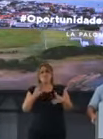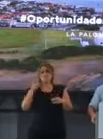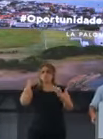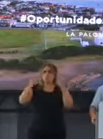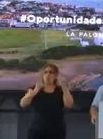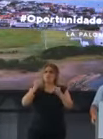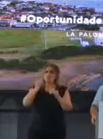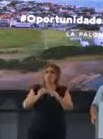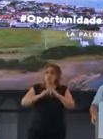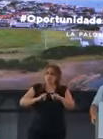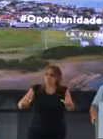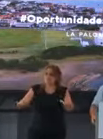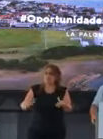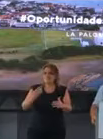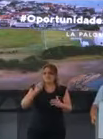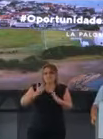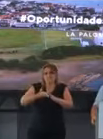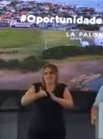Preocupación con esta campaña electoral.